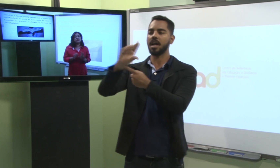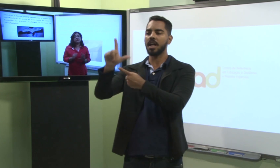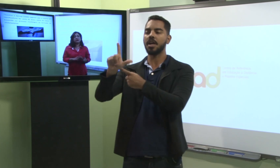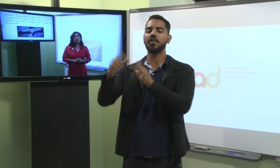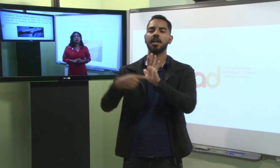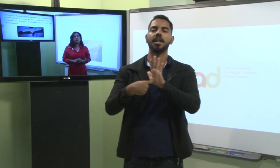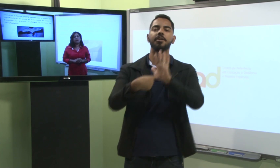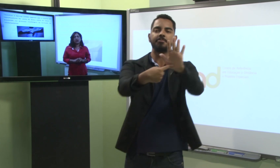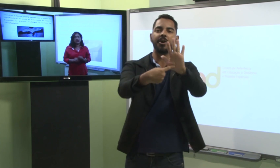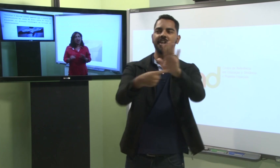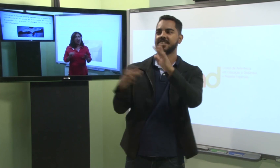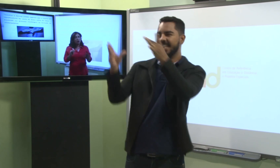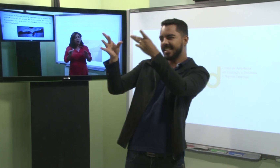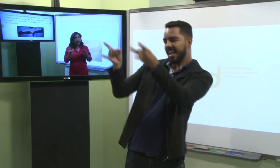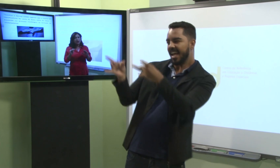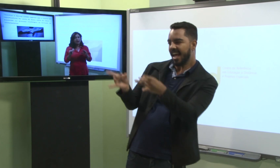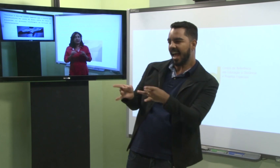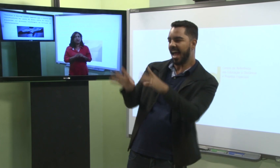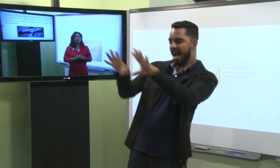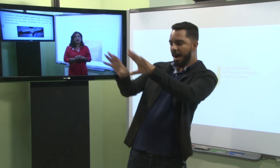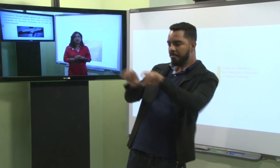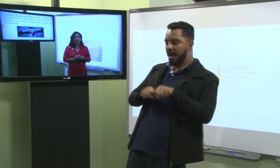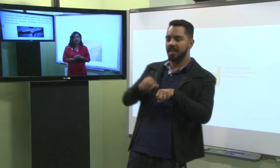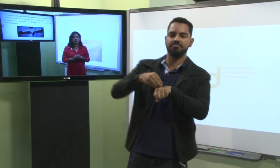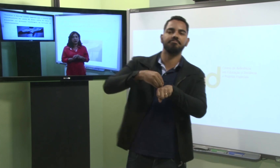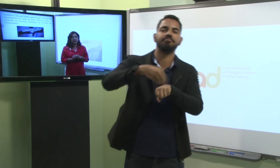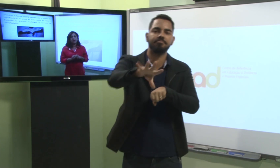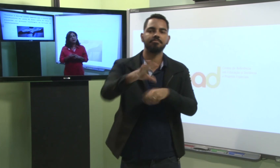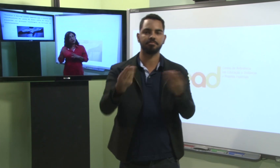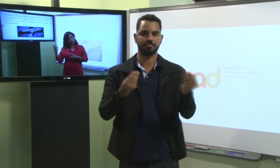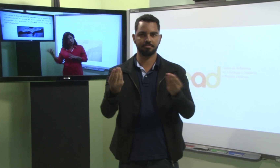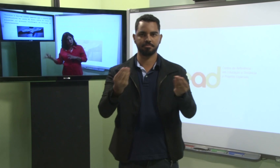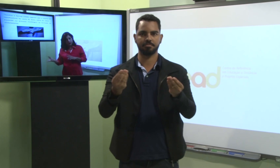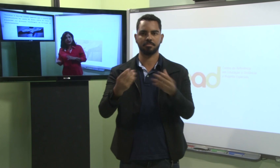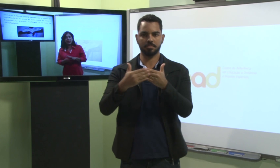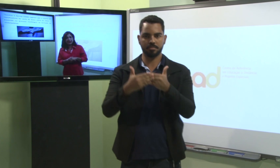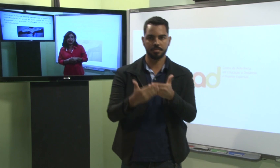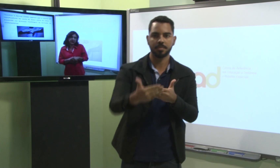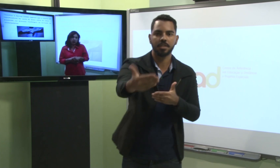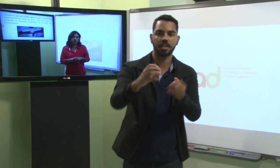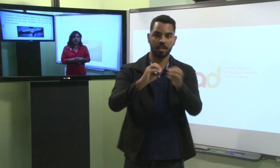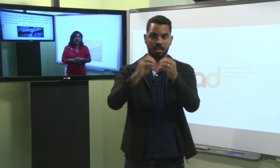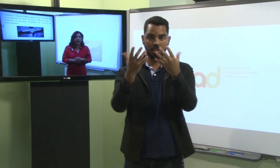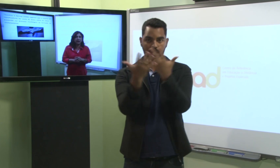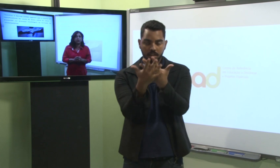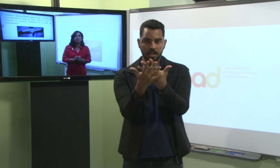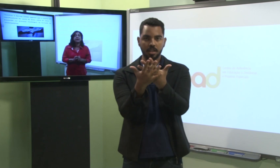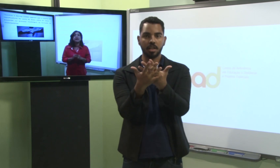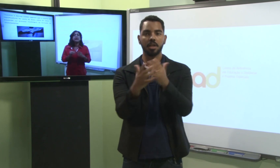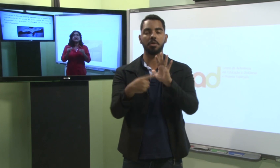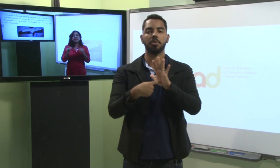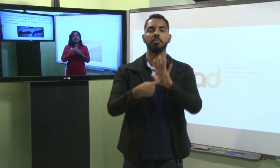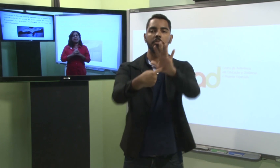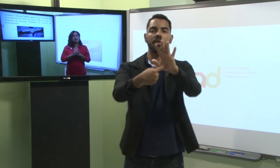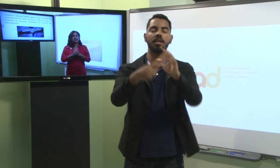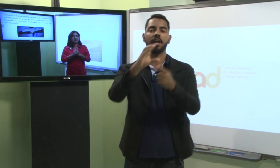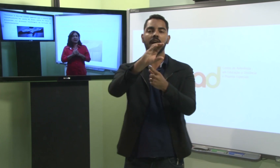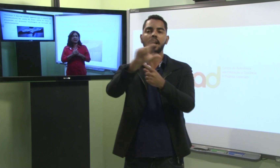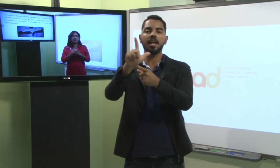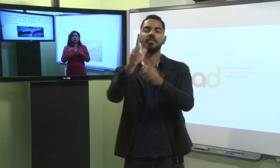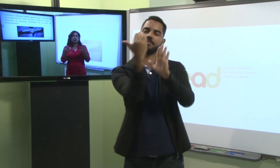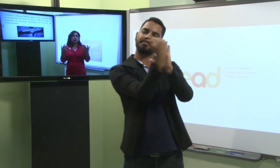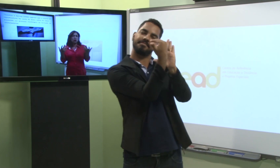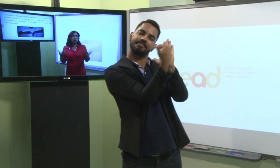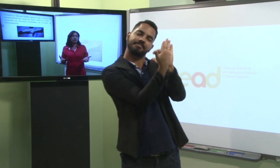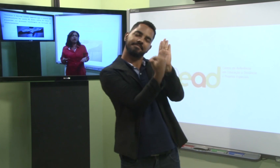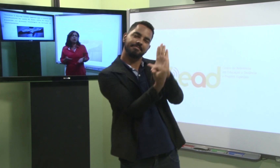apresentada a divisão, ou seja, a organização dos classificadores, nos próximos slides que serão apresentados, sendo essa